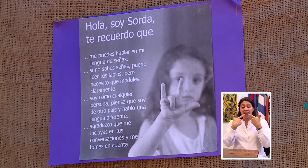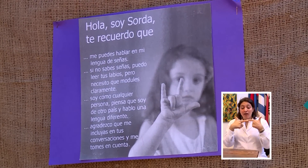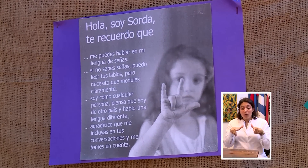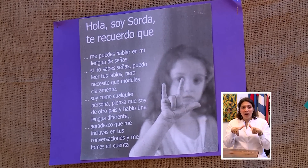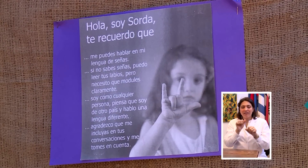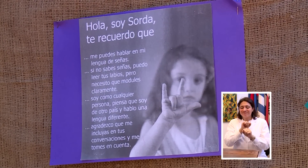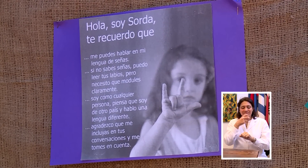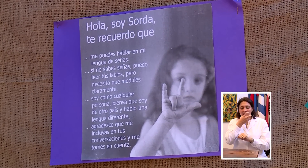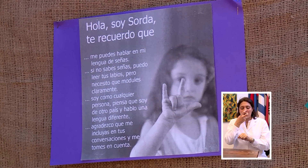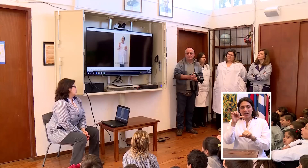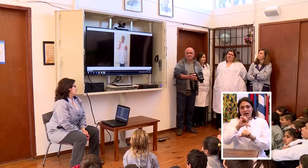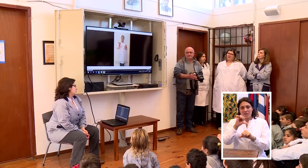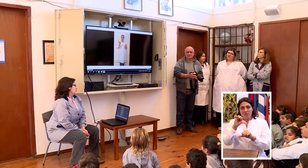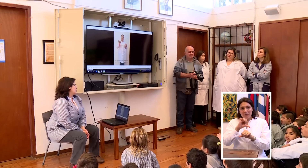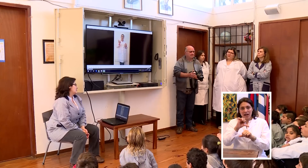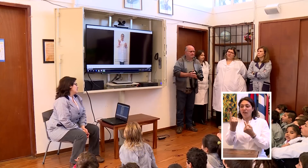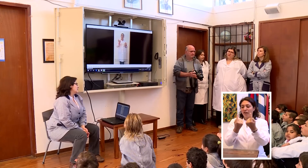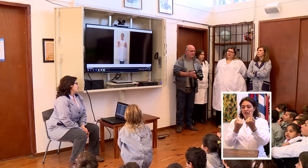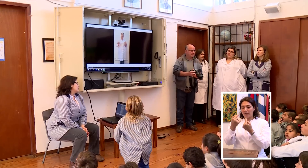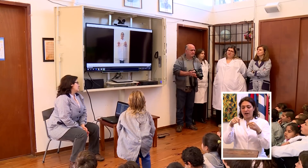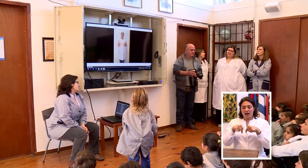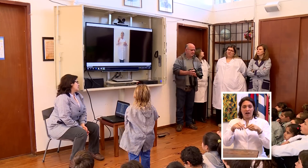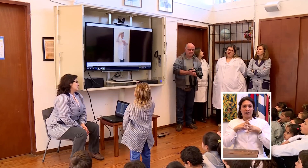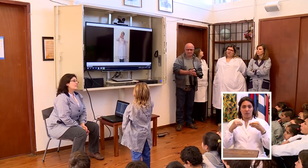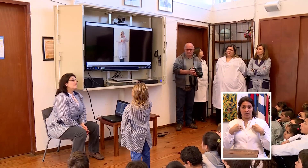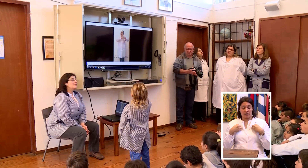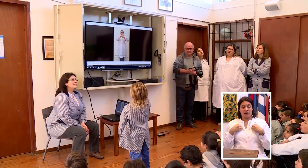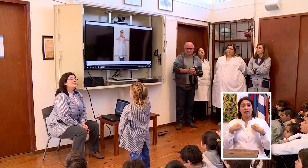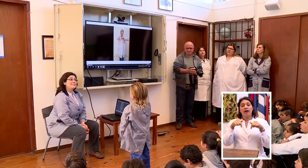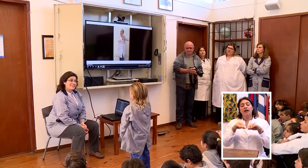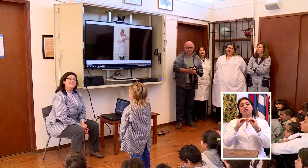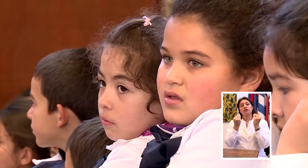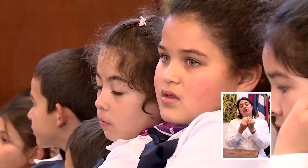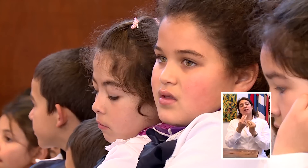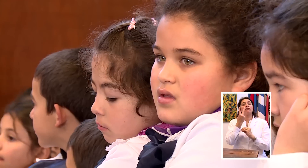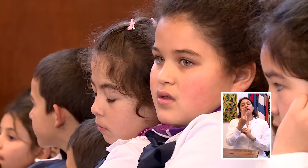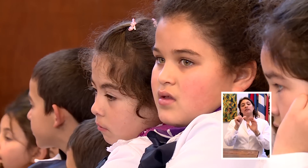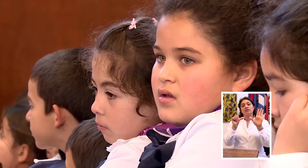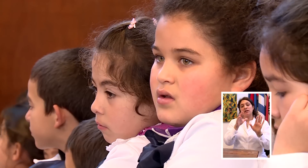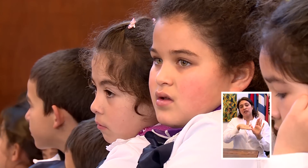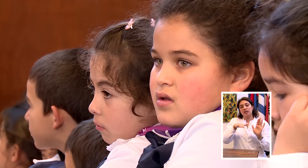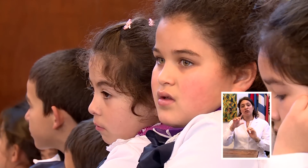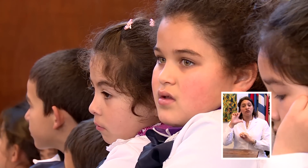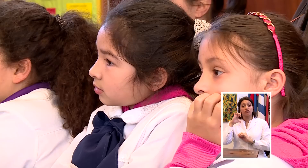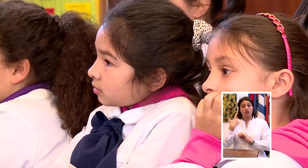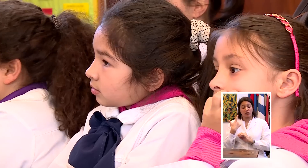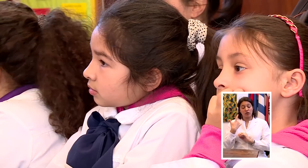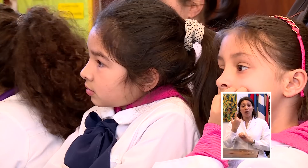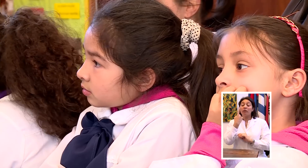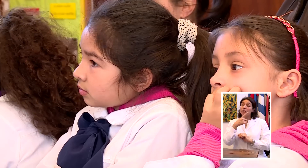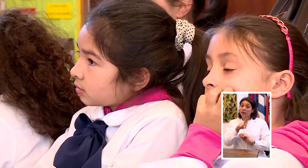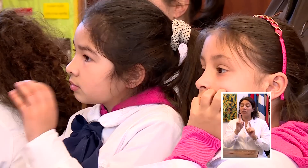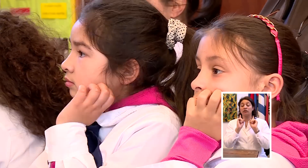y de jardines públicos del departamento. Es una escuela que cuenta con 26 niños sordos matriculados, pero que